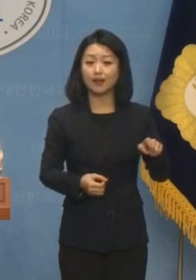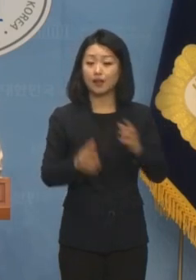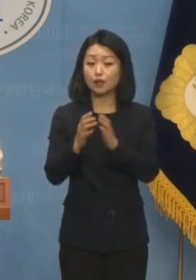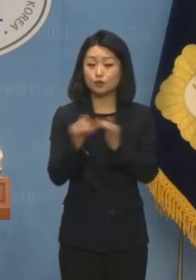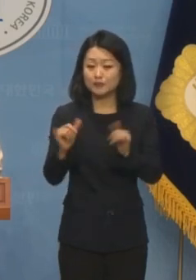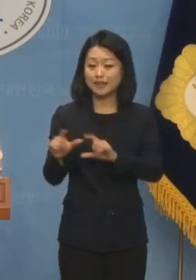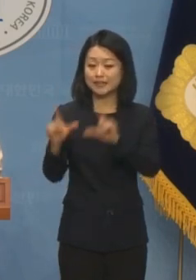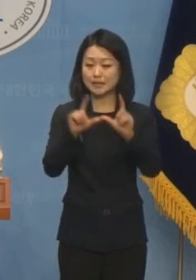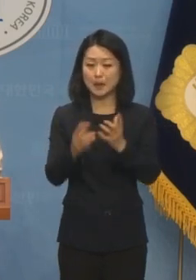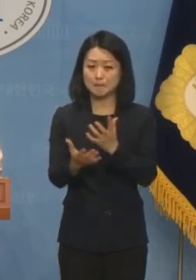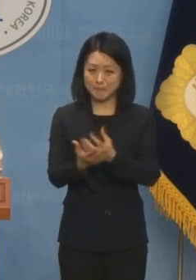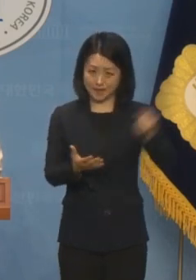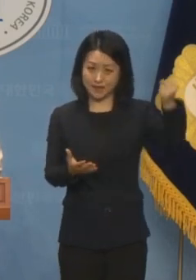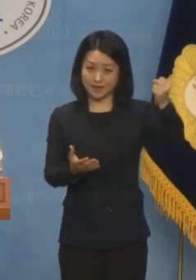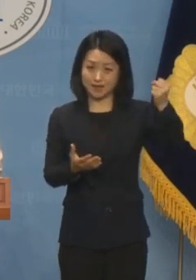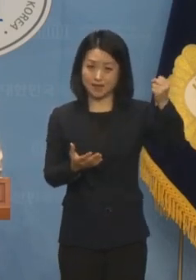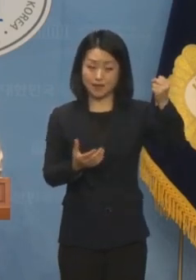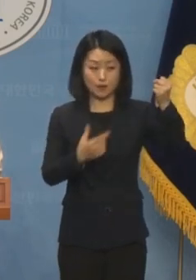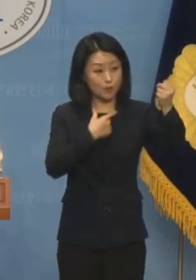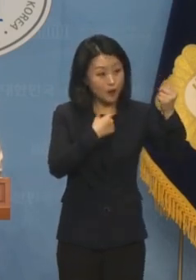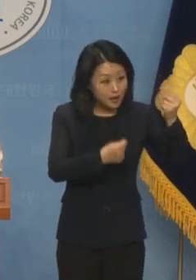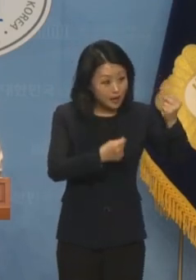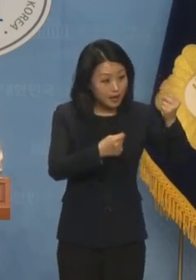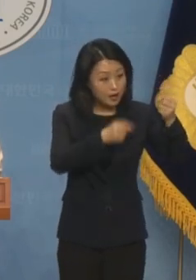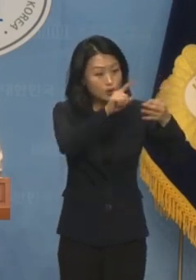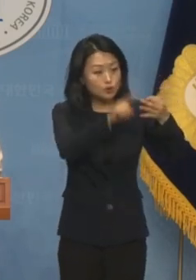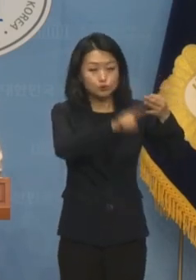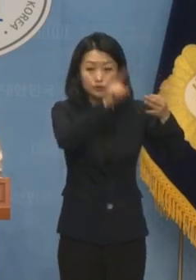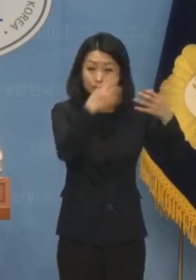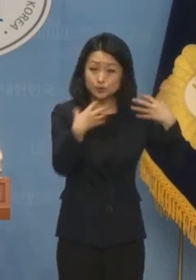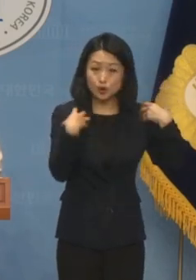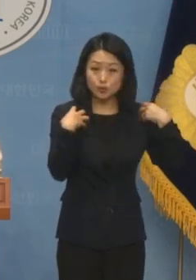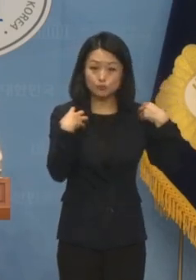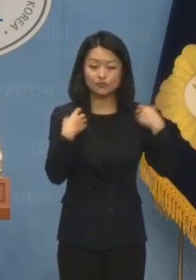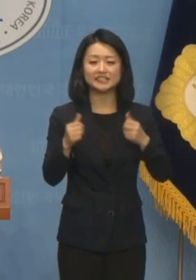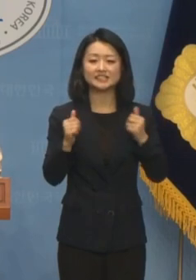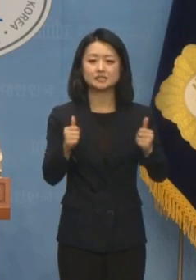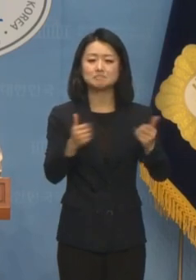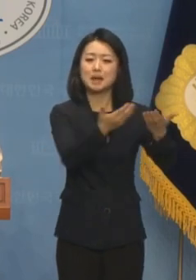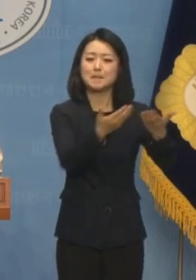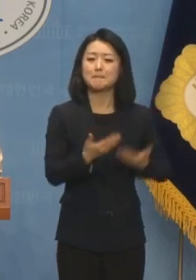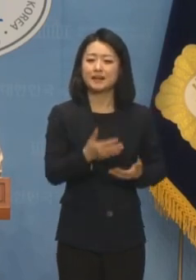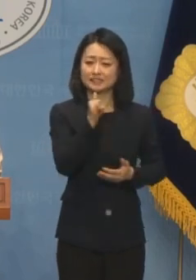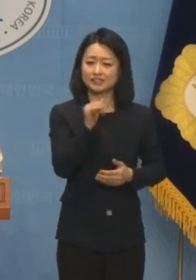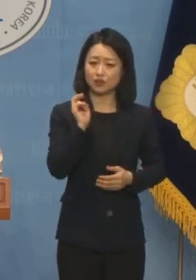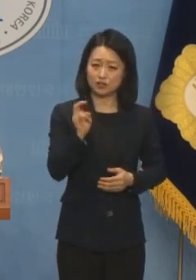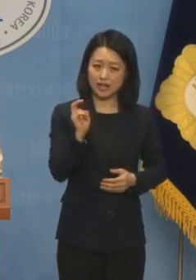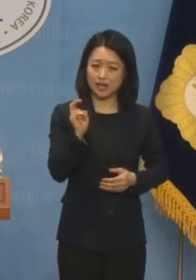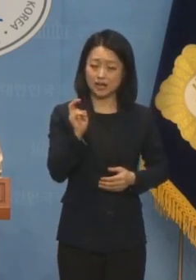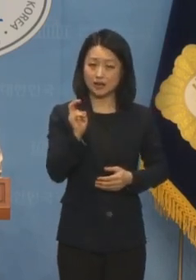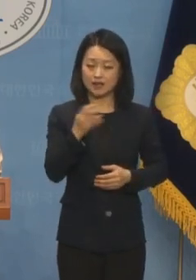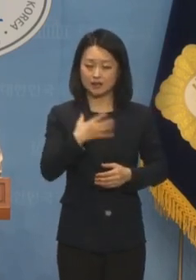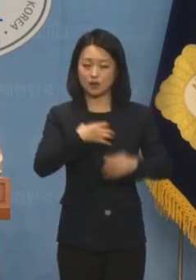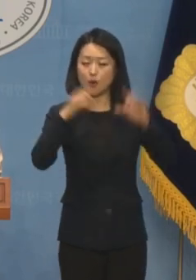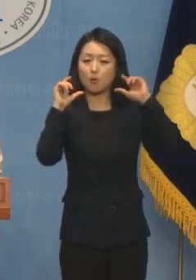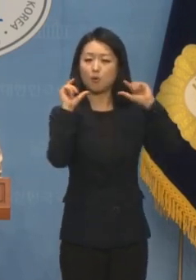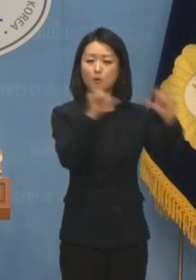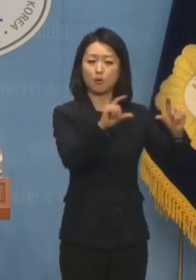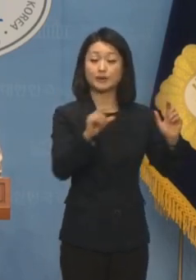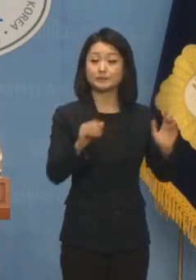국민의 삶을 빼앗으려 든다면 윤석열 정부가 심판받을 것이라고 수차례